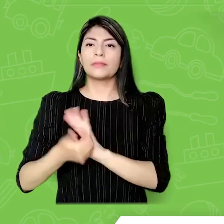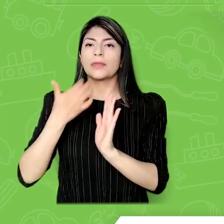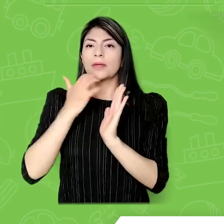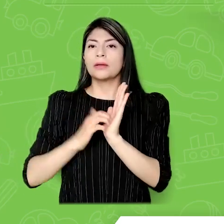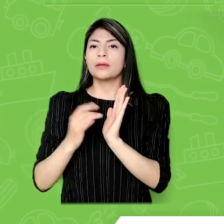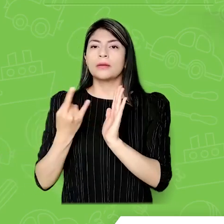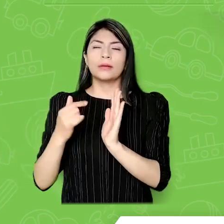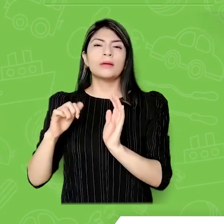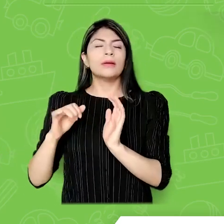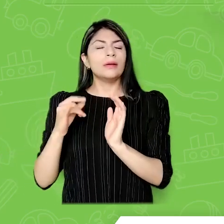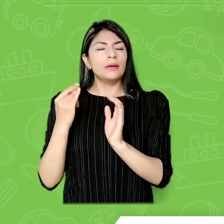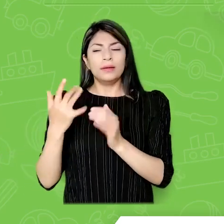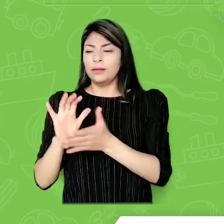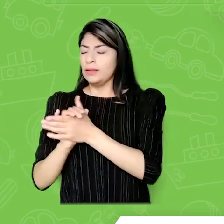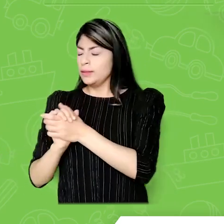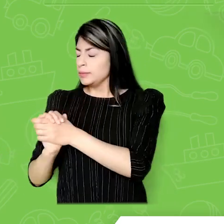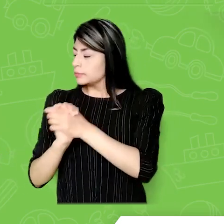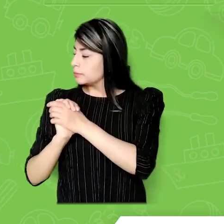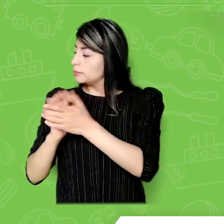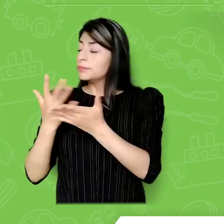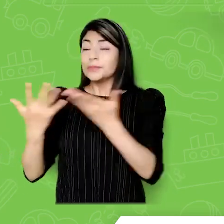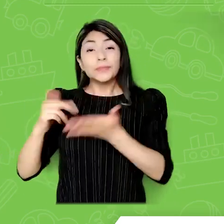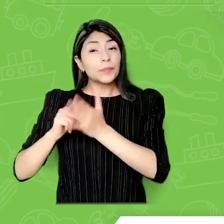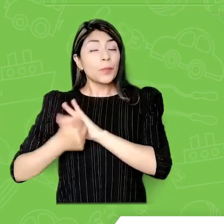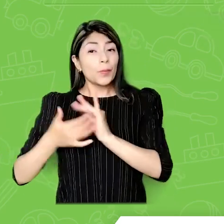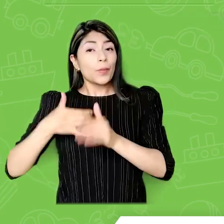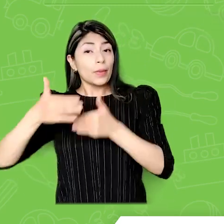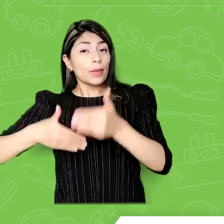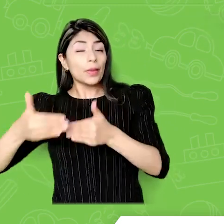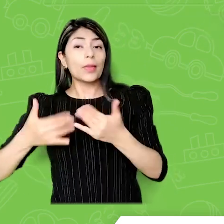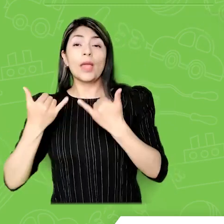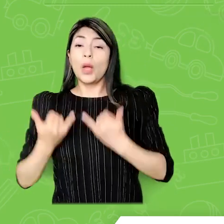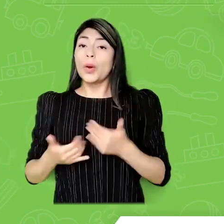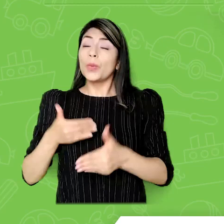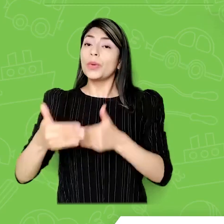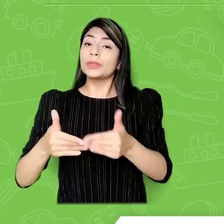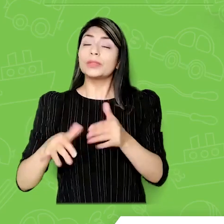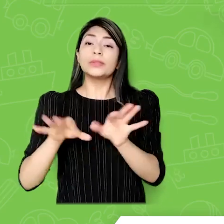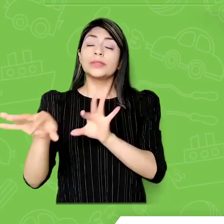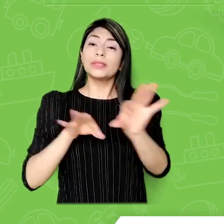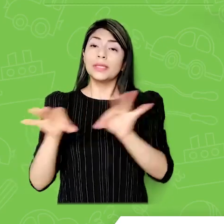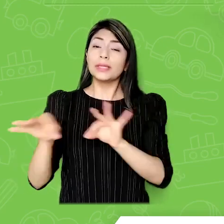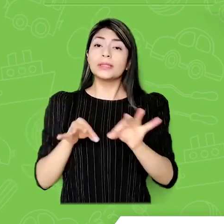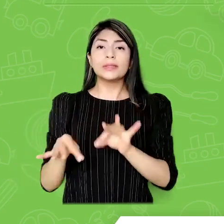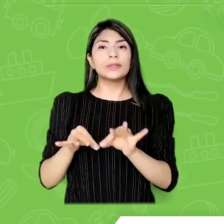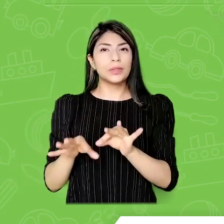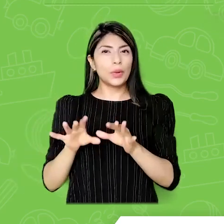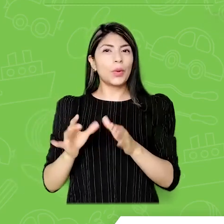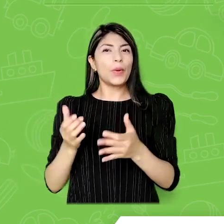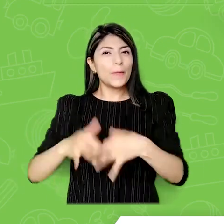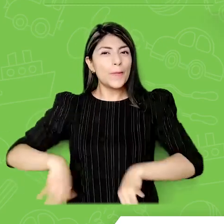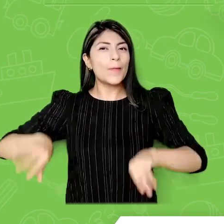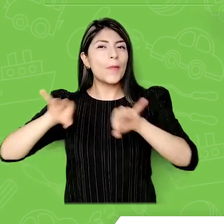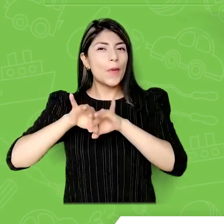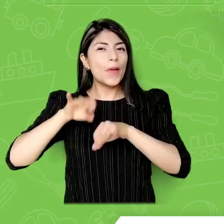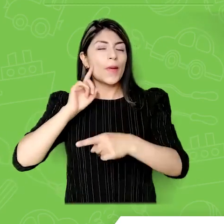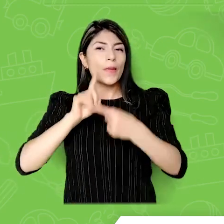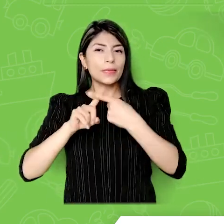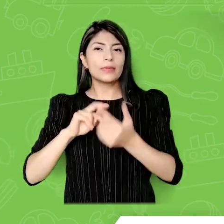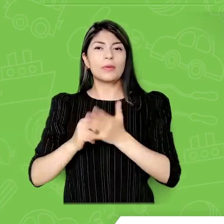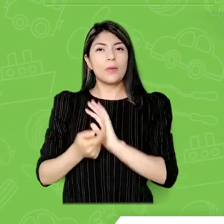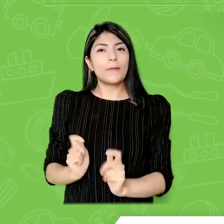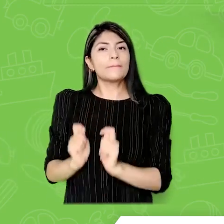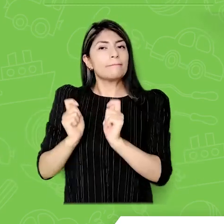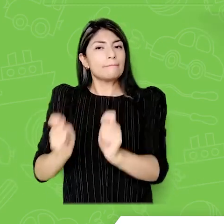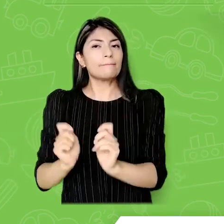del presente proceso de selección, o que persistan al momento de posesionarse. 8. Los demás